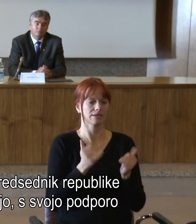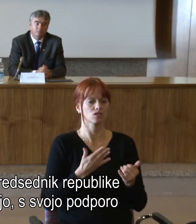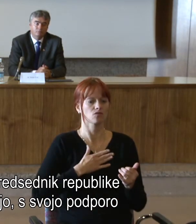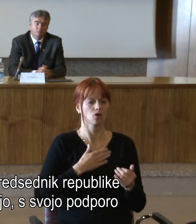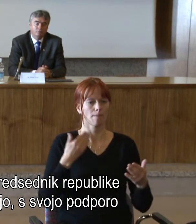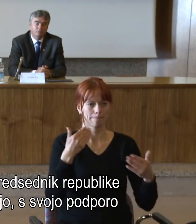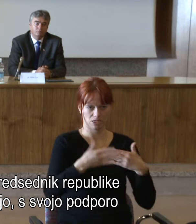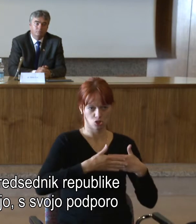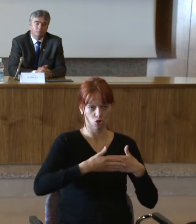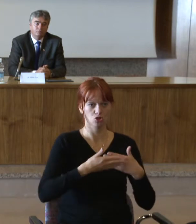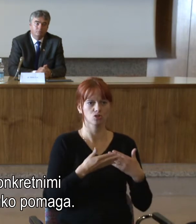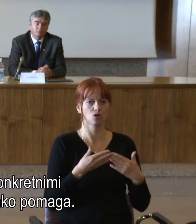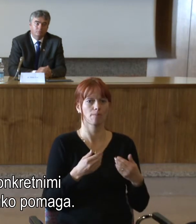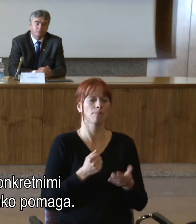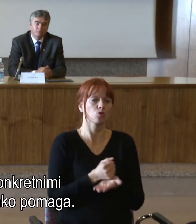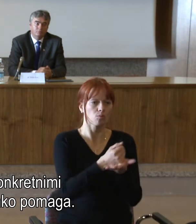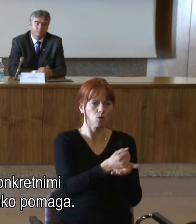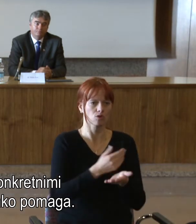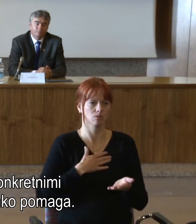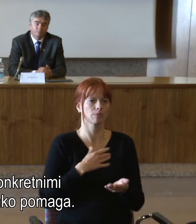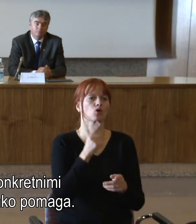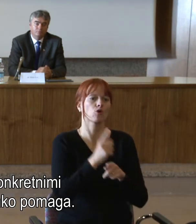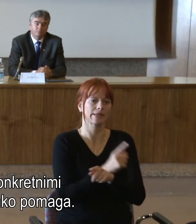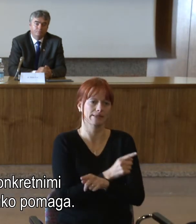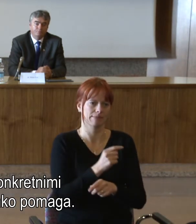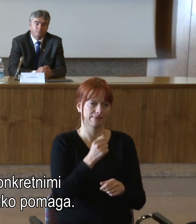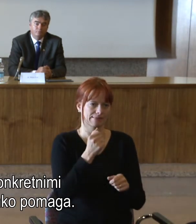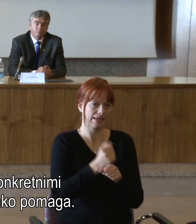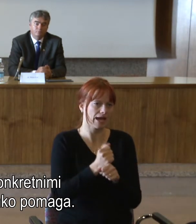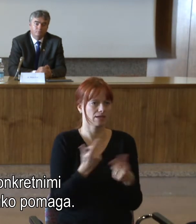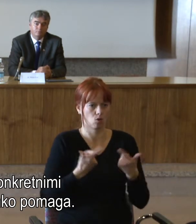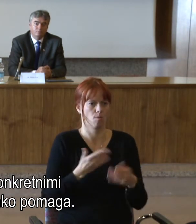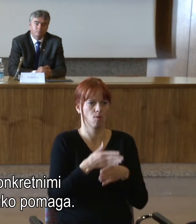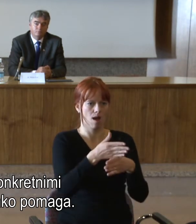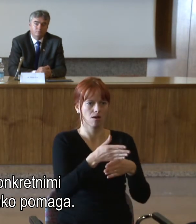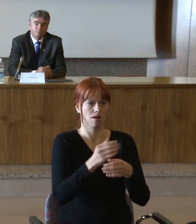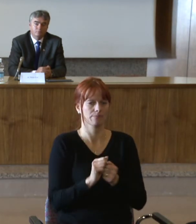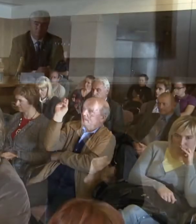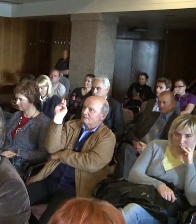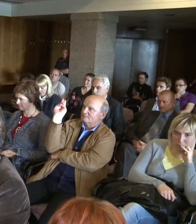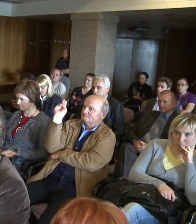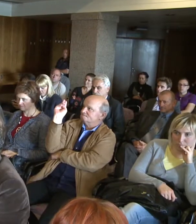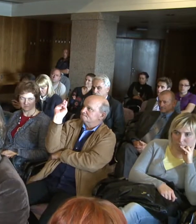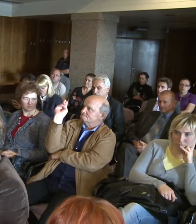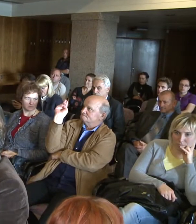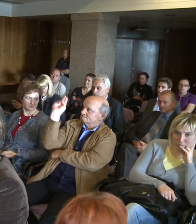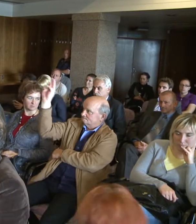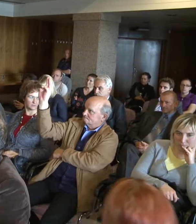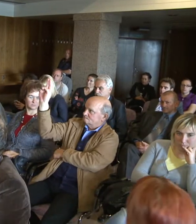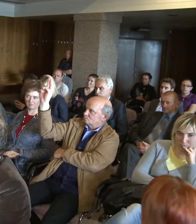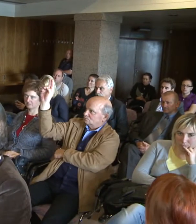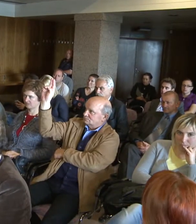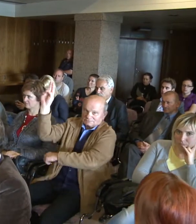prisotnost, svojo podporo, svojimi tudi konkretnimi dejanji lahko pomaga. In seveda, če odgovori, da ne